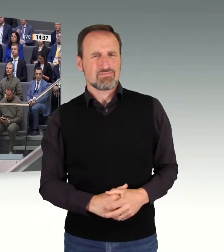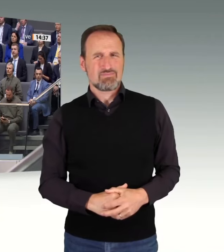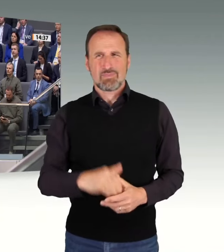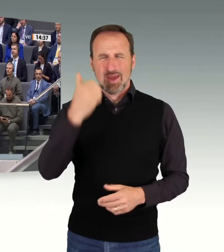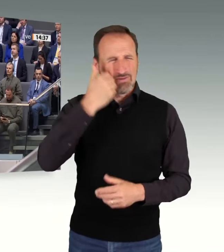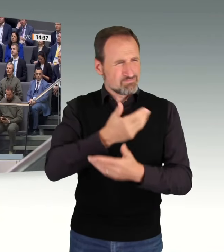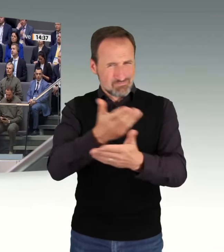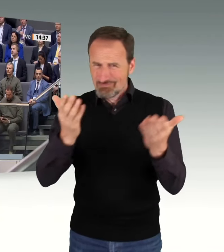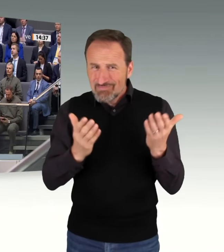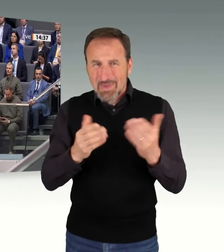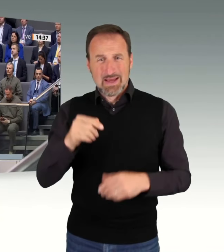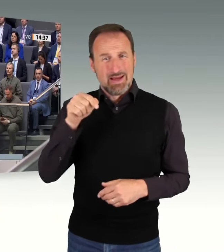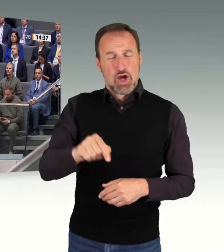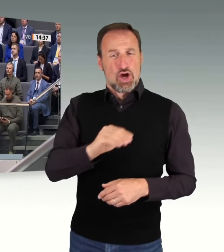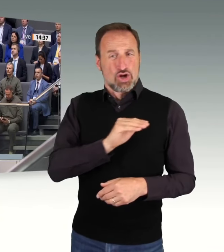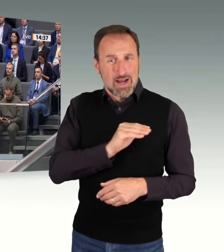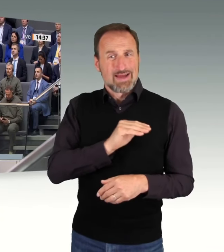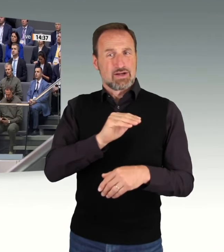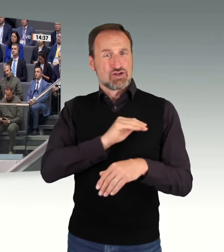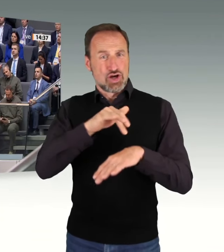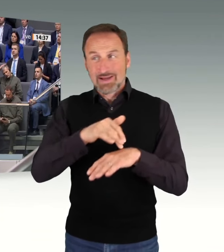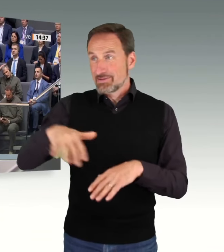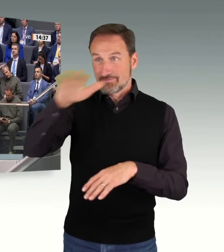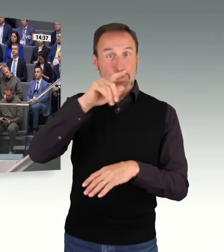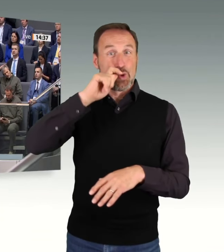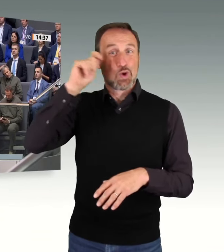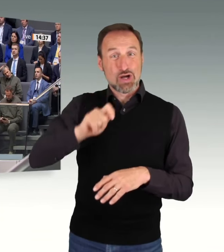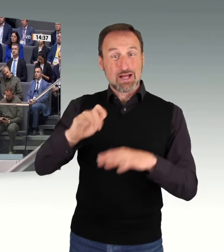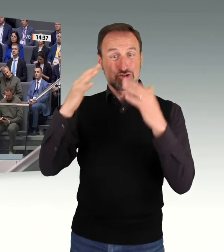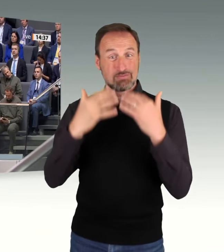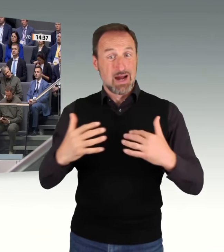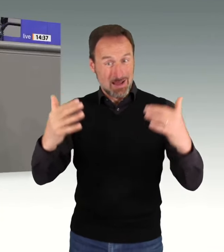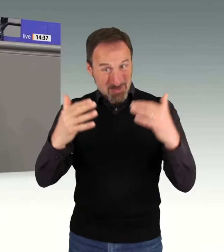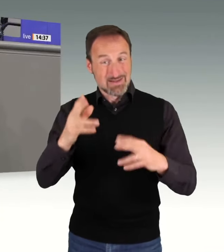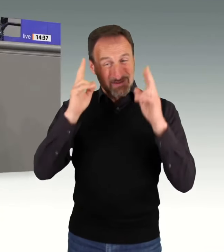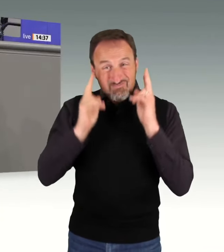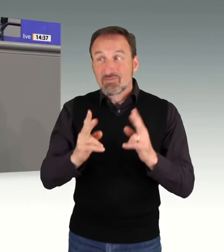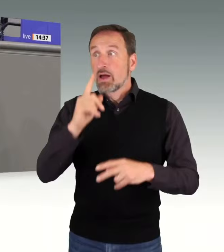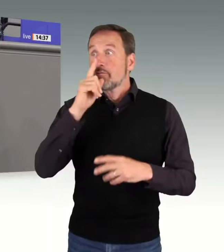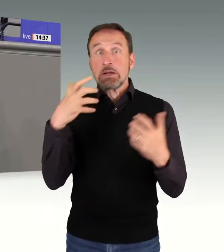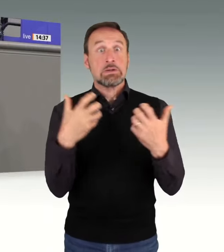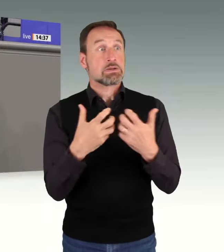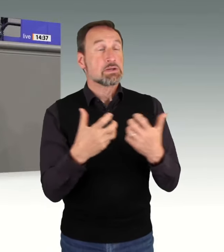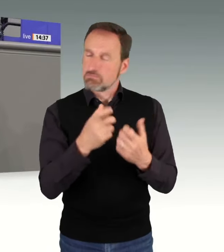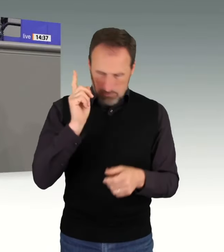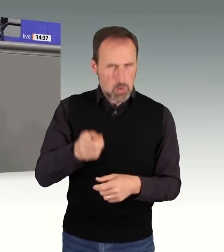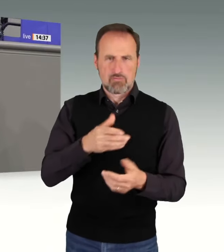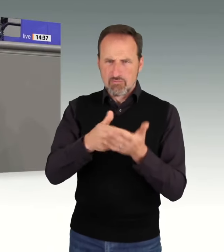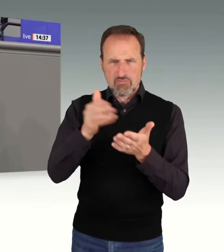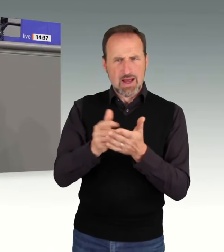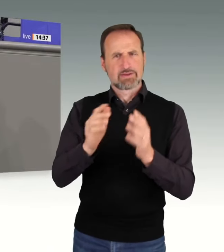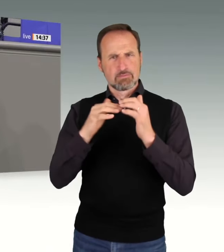Das zeigt eindrucksvoll, das ukrainische Parlament und die ukrainische Demokratie lassen sich nicht